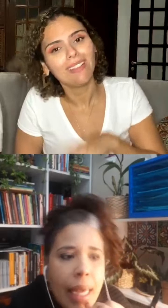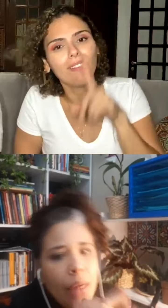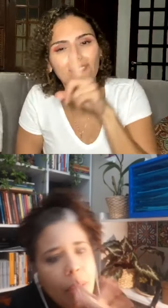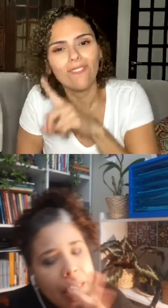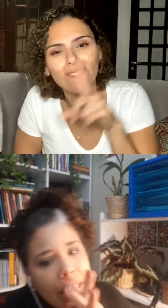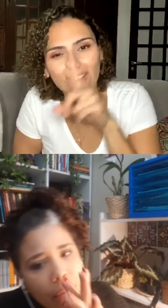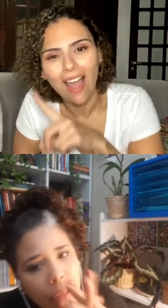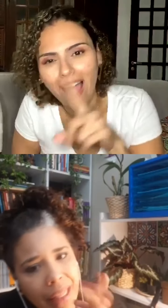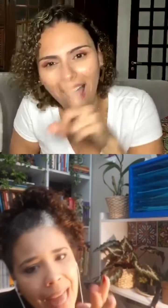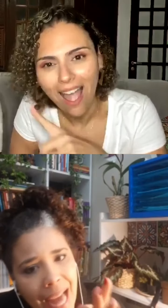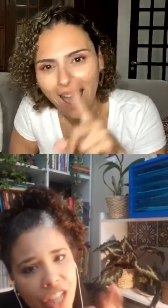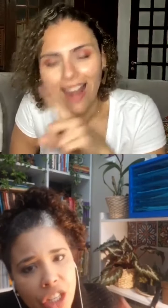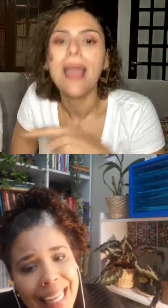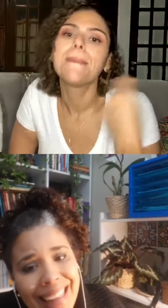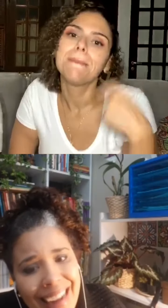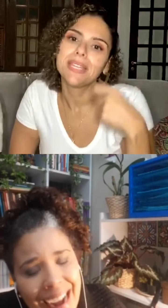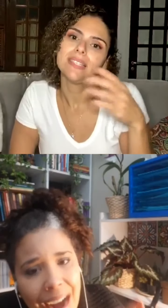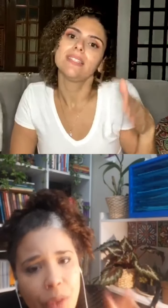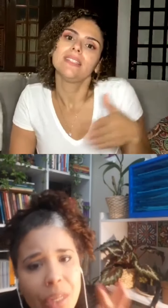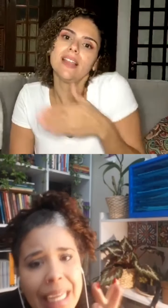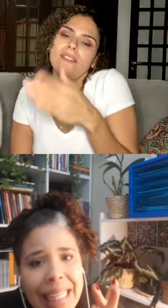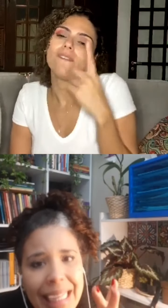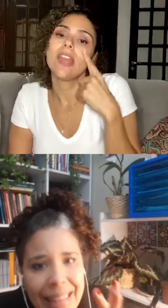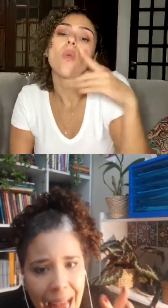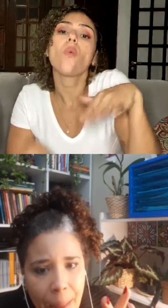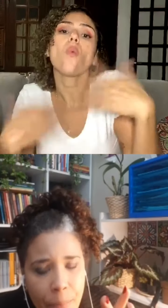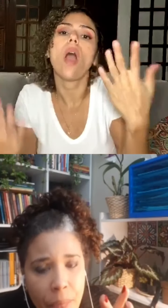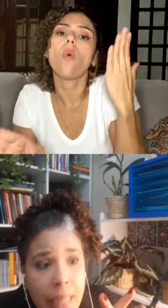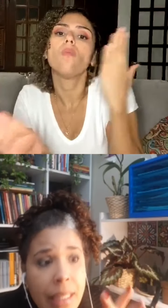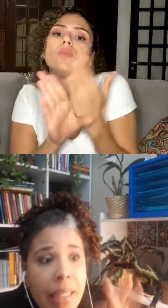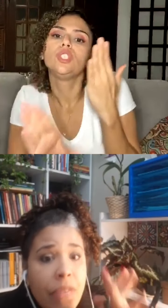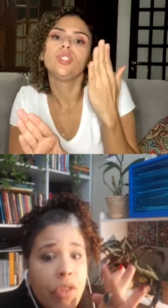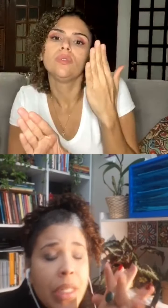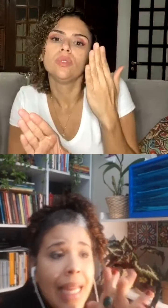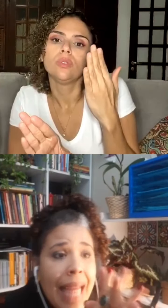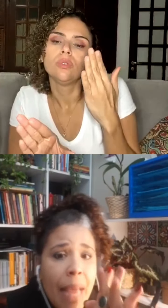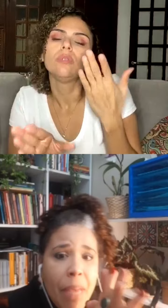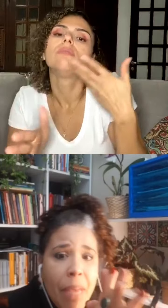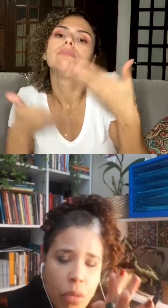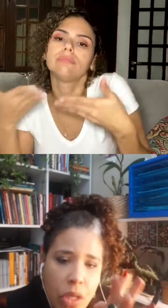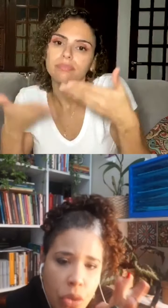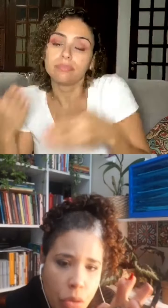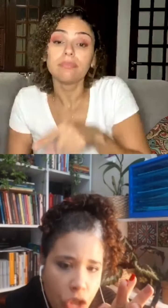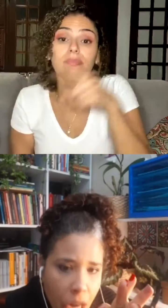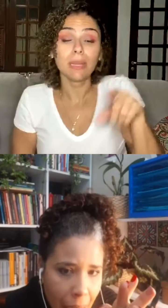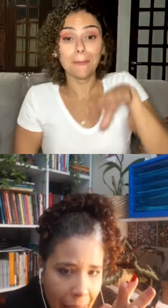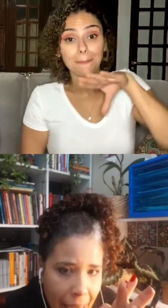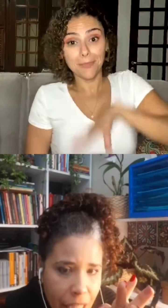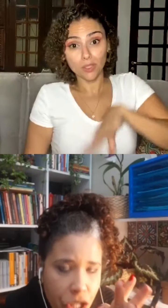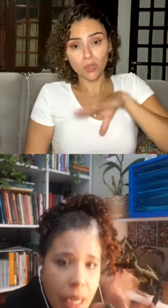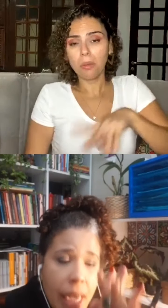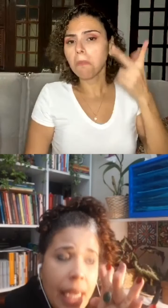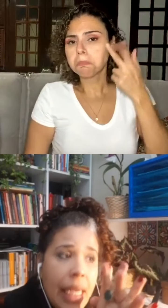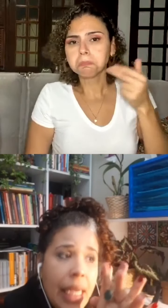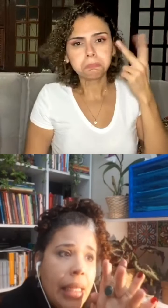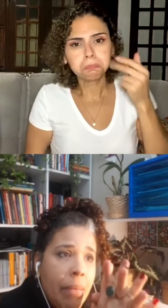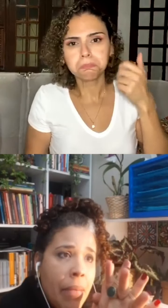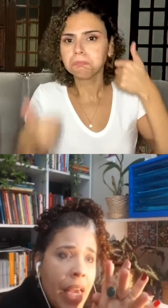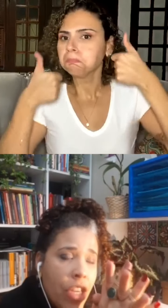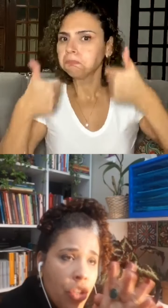então precisa cuidar de entender a causa e tratar. Se você tem menstruações regulares